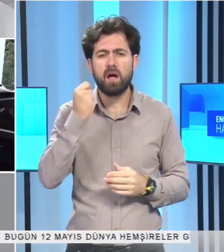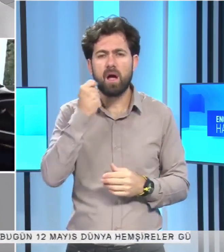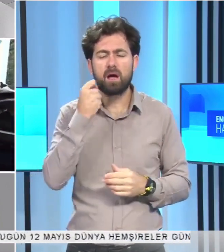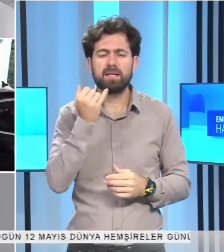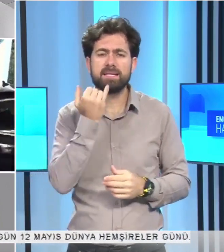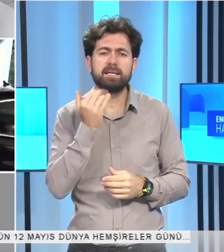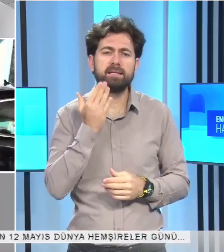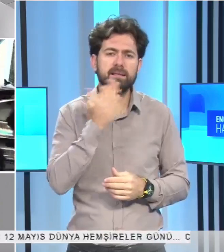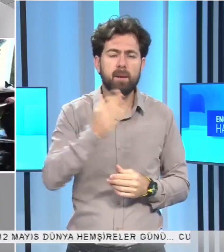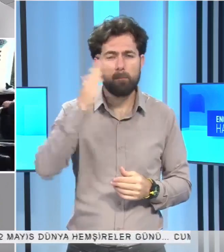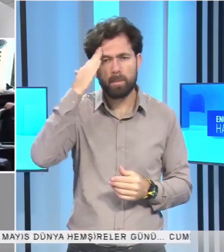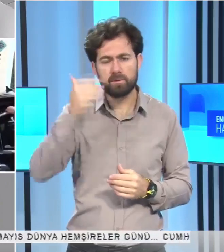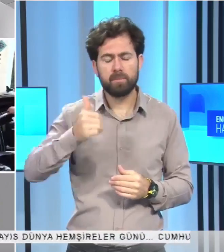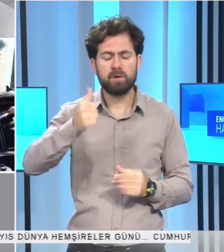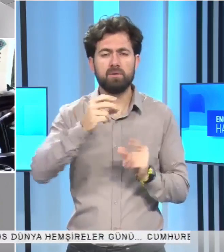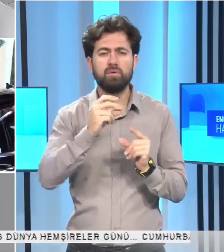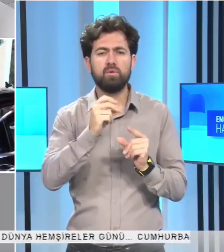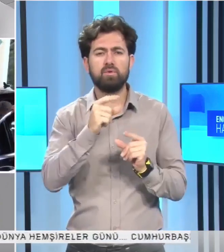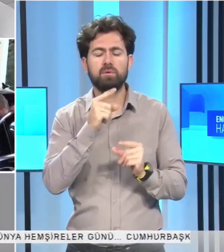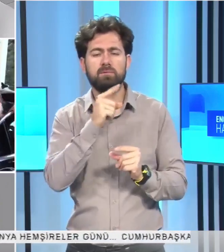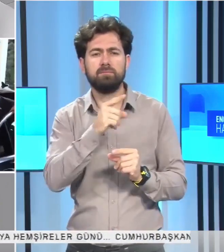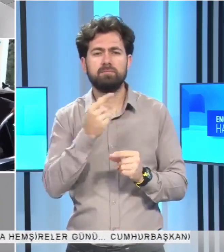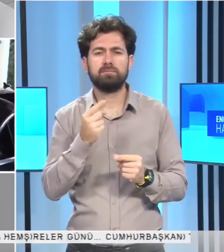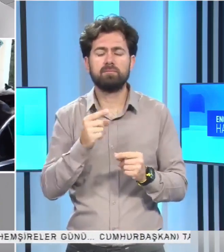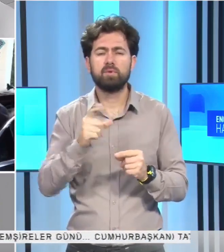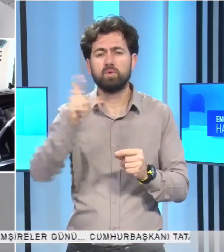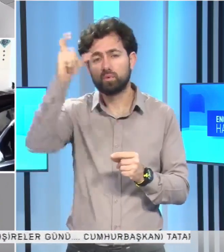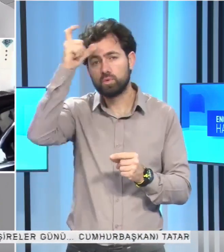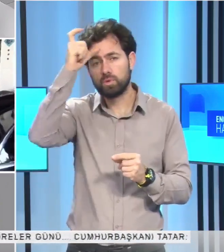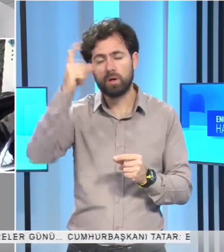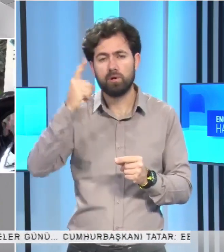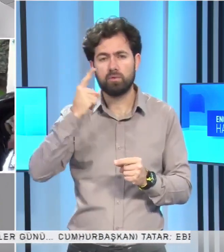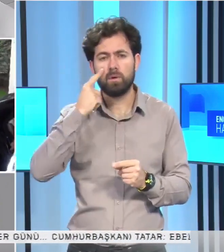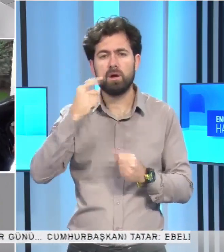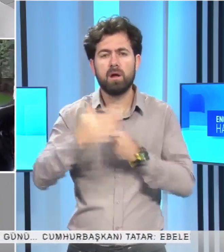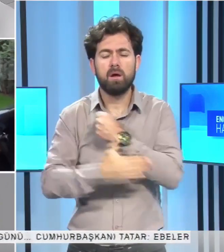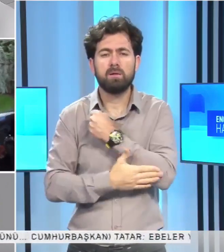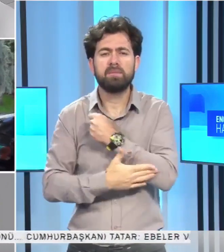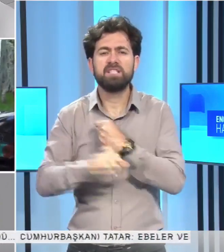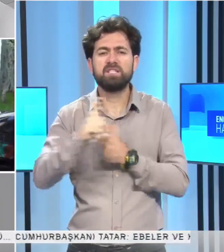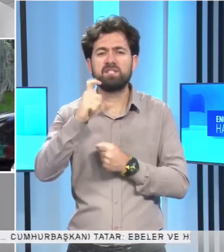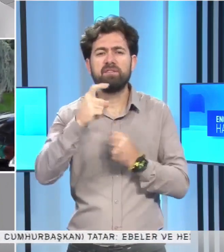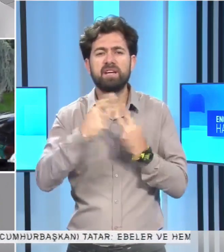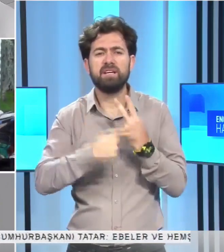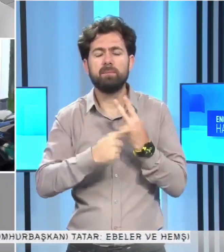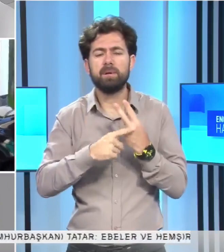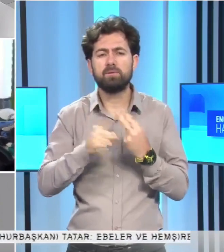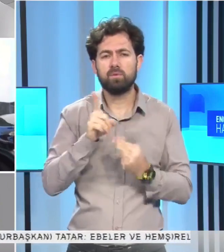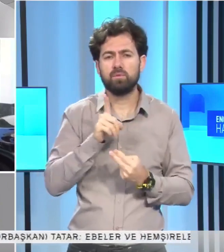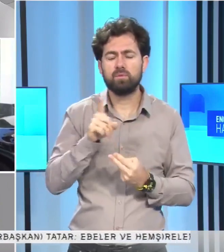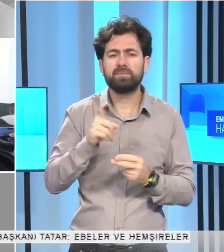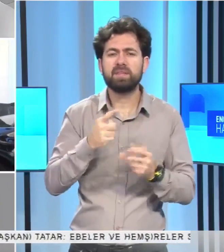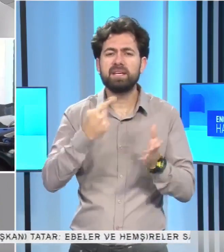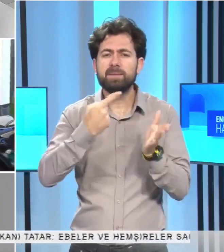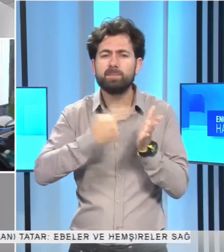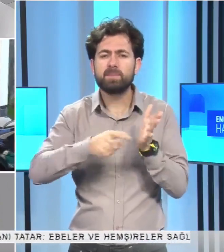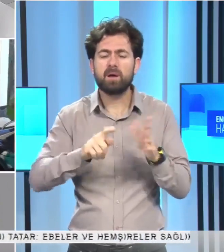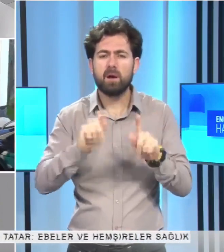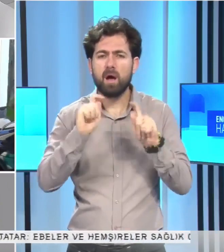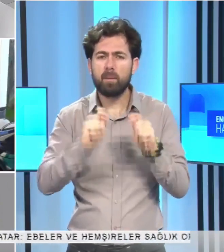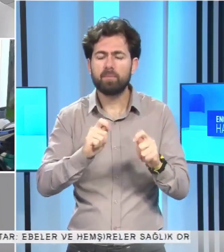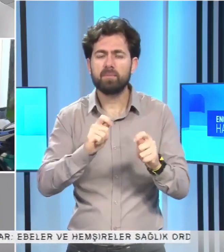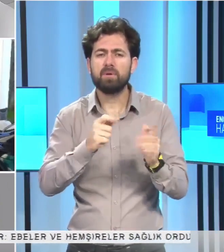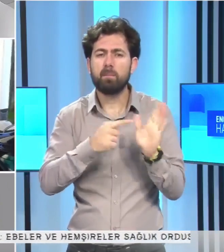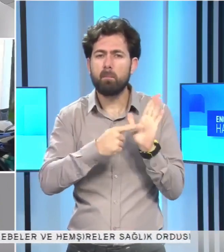Ankara'yı ziyaret eden Başbakan Ünal Üsterli, Türkiye Cumhurbaşkan Yardımcısı Cevdet Yılmaz'ın imza